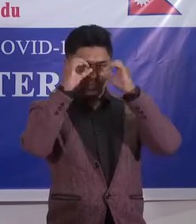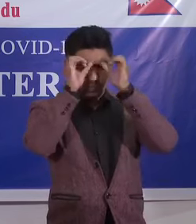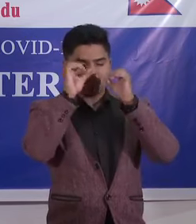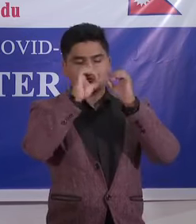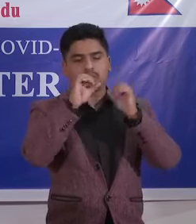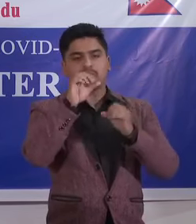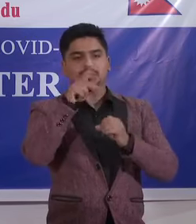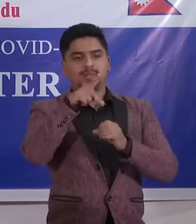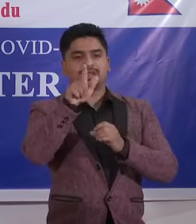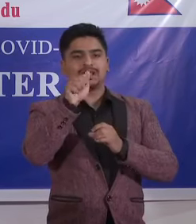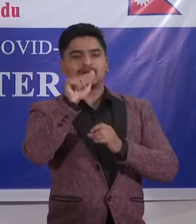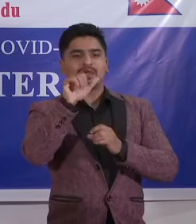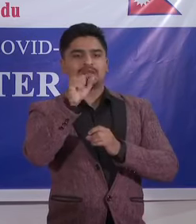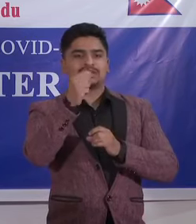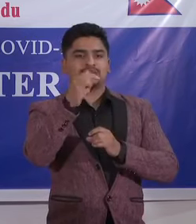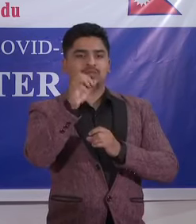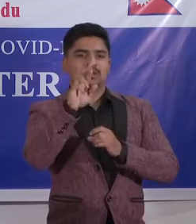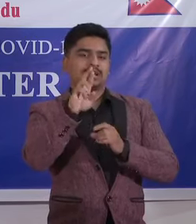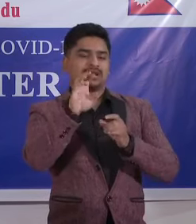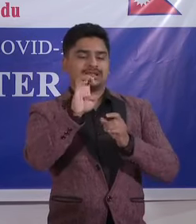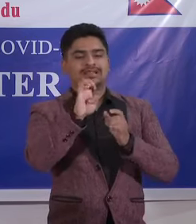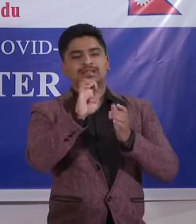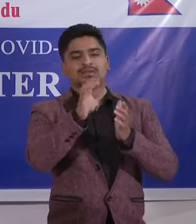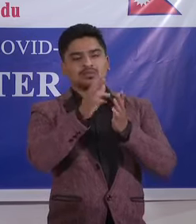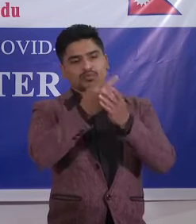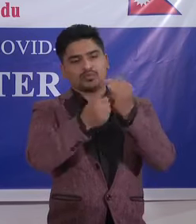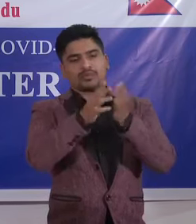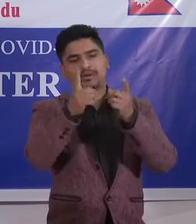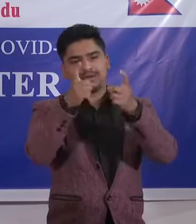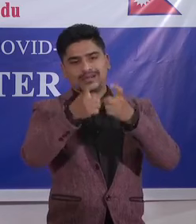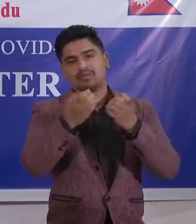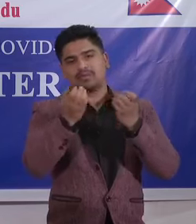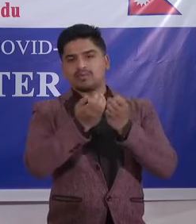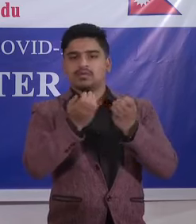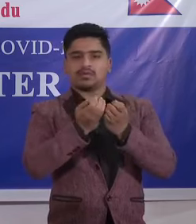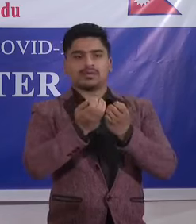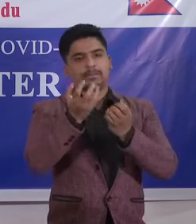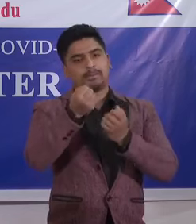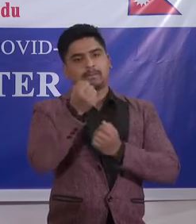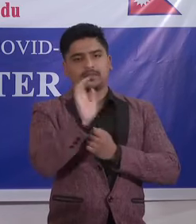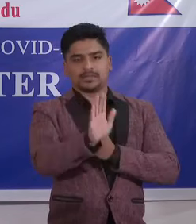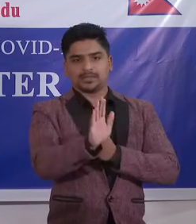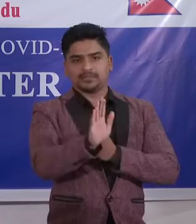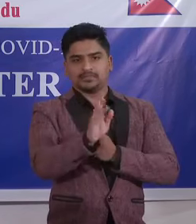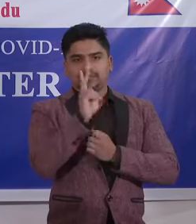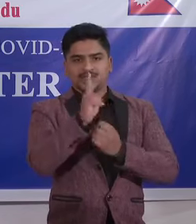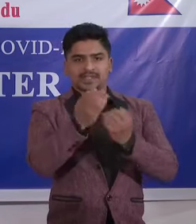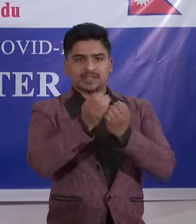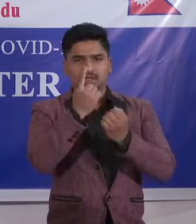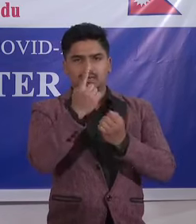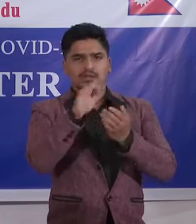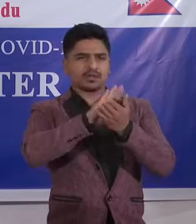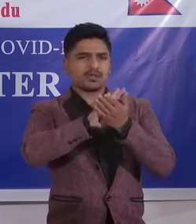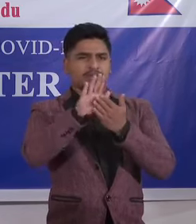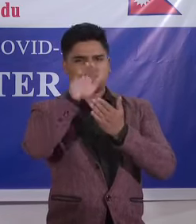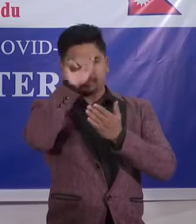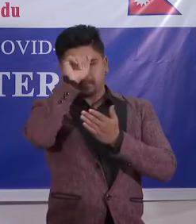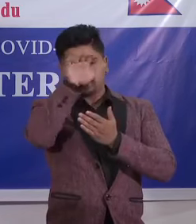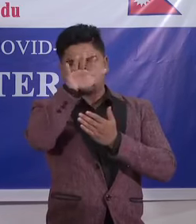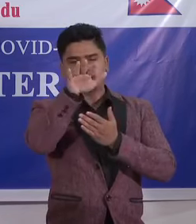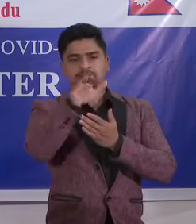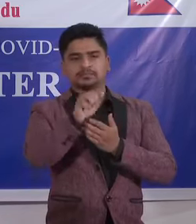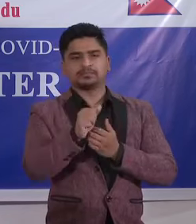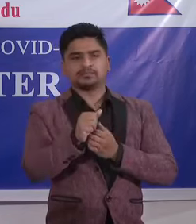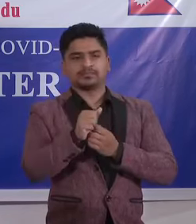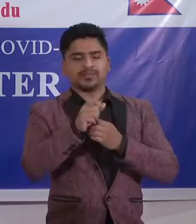डाउन्डोर गरना सकी ने मैं यले जानकारी गराऊंछु के यले सोधेर पठावनों भाक थियो तेसे गरी युटा अलिकति क्लारीट बनने कुड़ा पनी